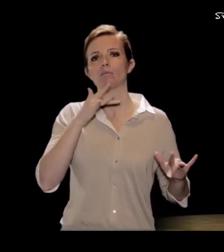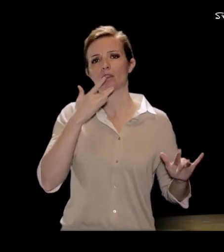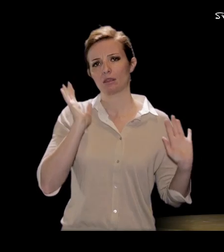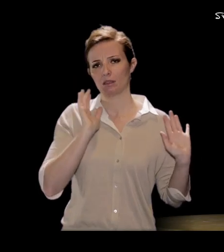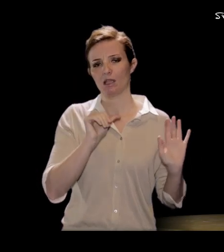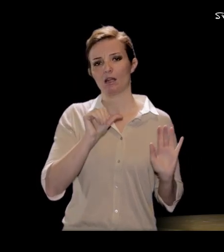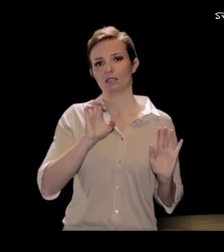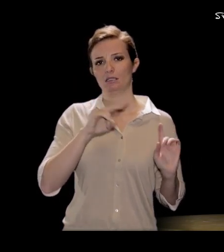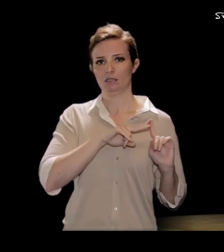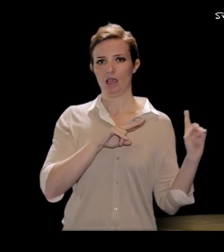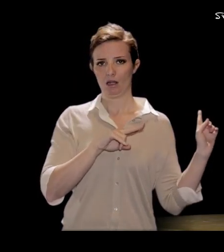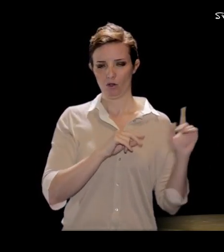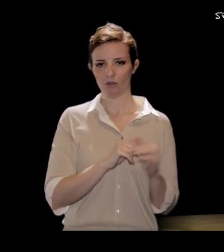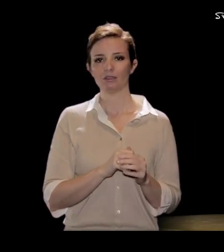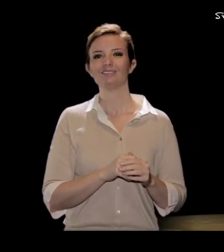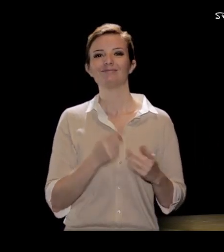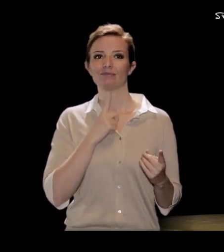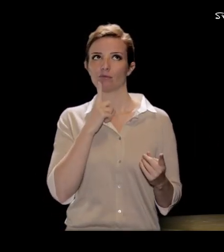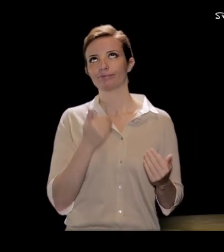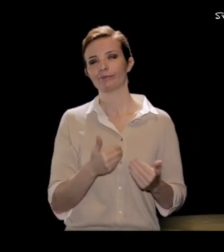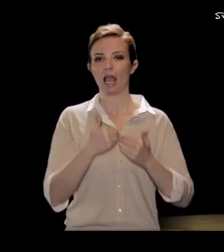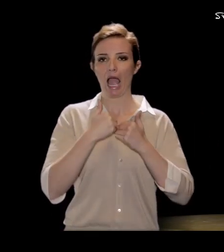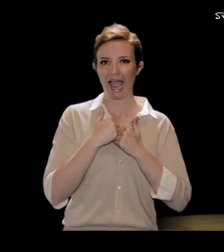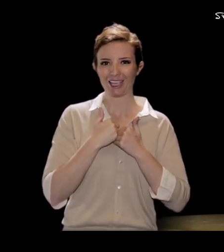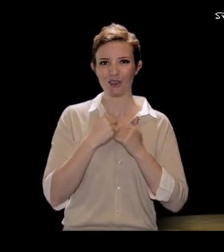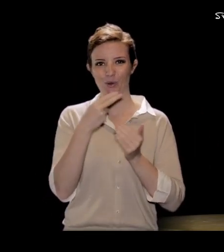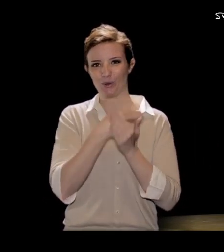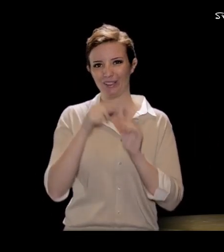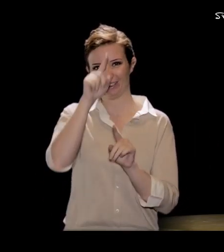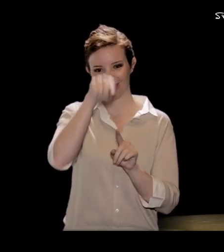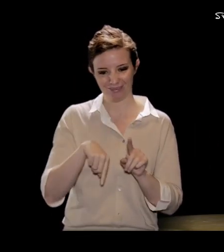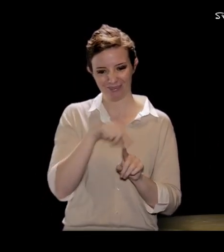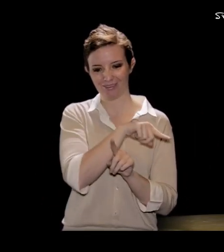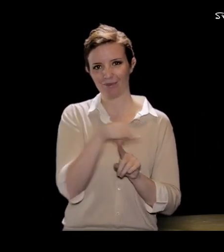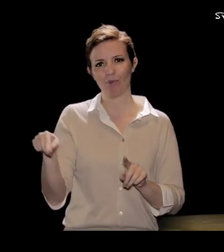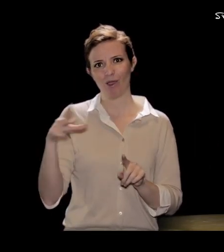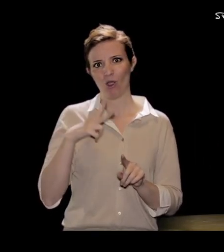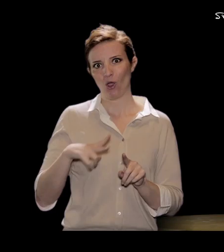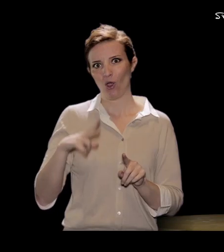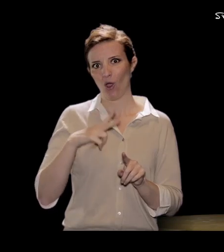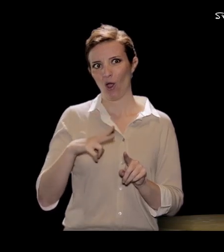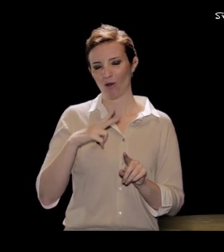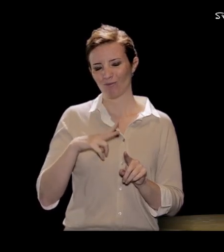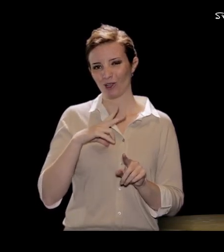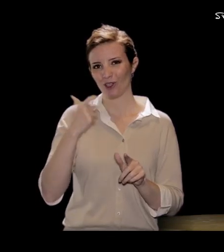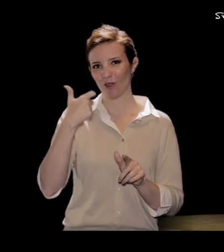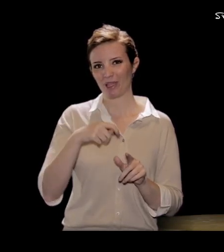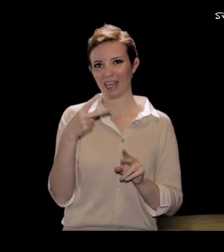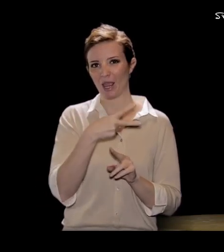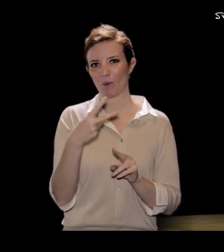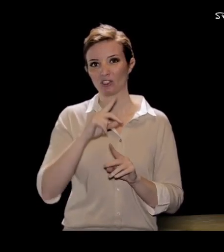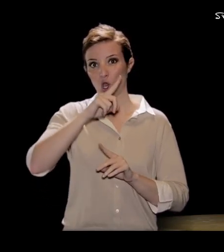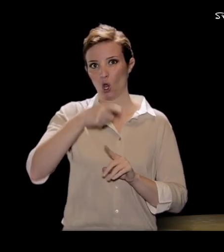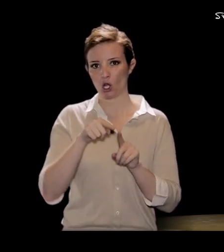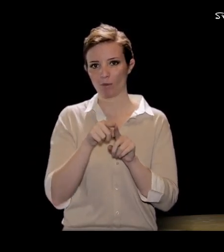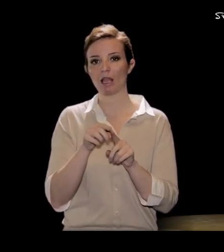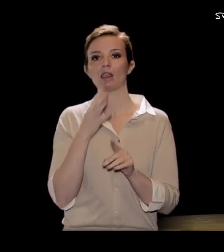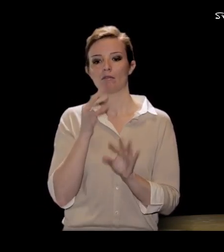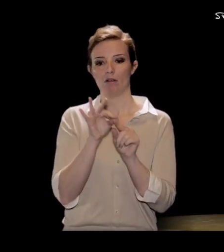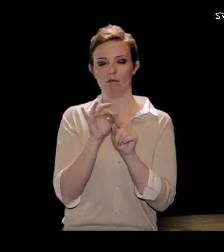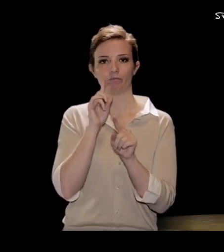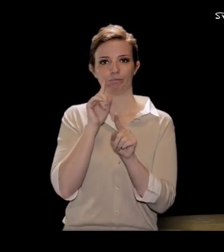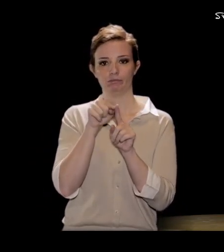Aiutiamoci con la rappresentazione grafica, che è sempre comoda per quanto riguarda le equazioni coniometriche in particolare. Circonferenza